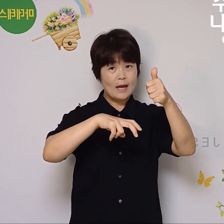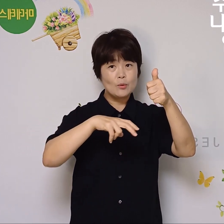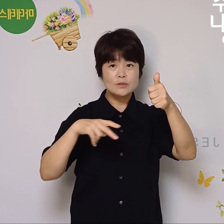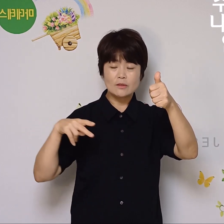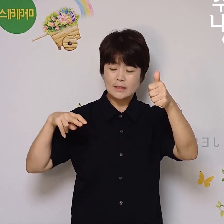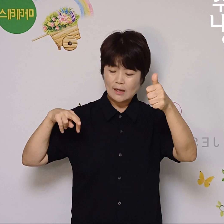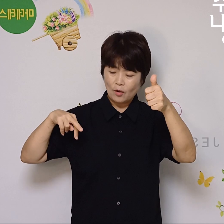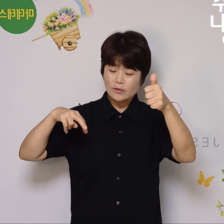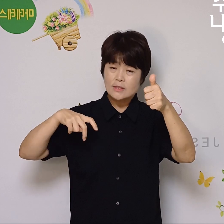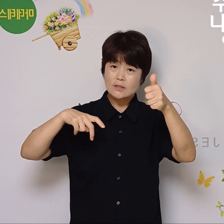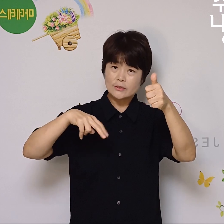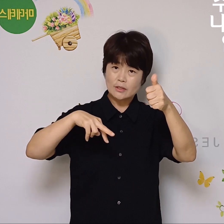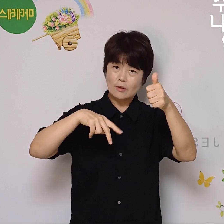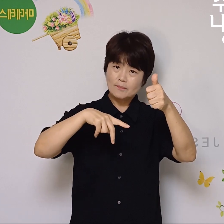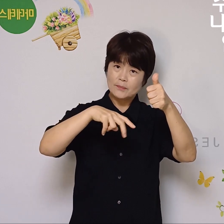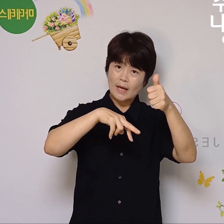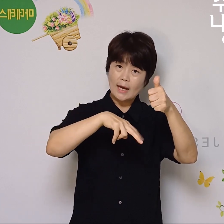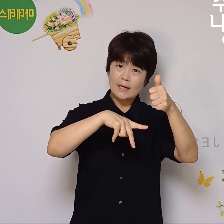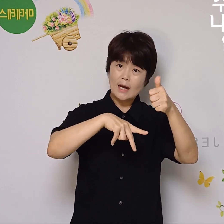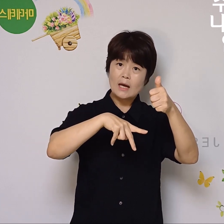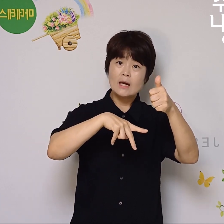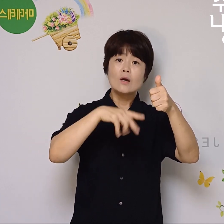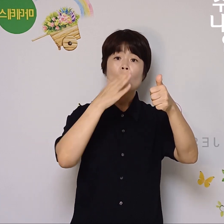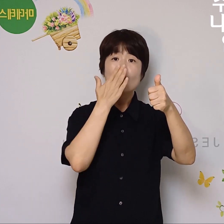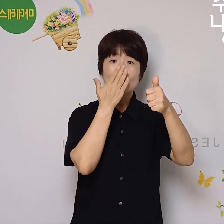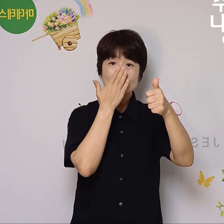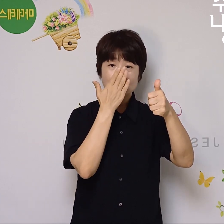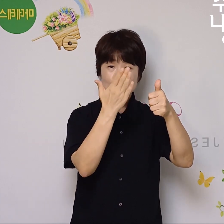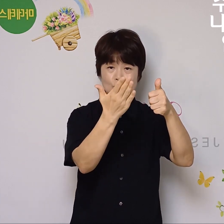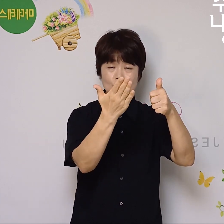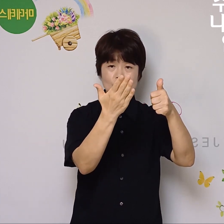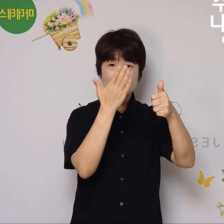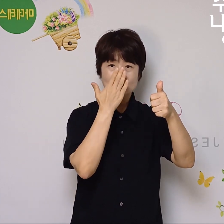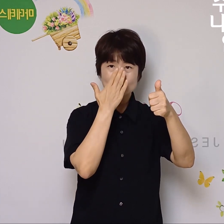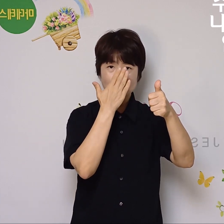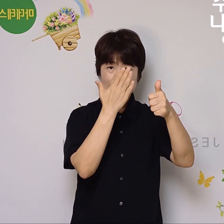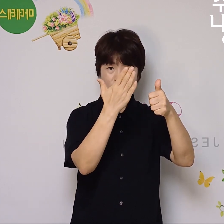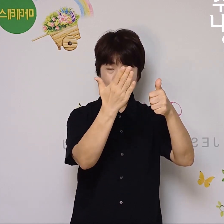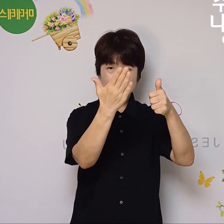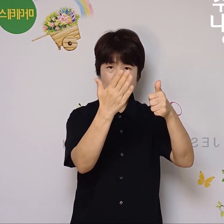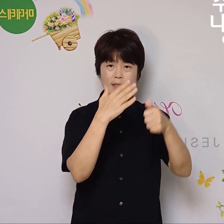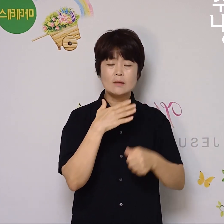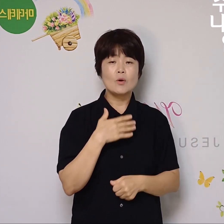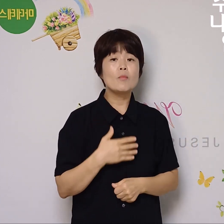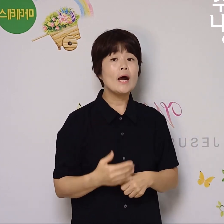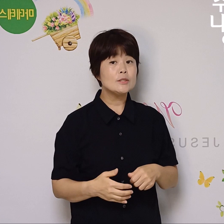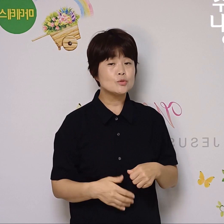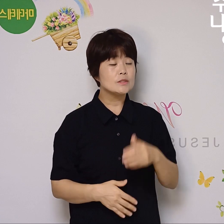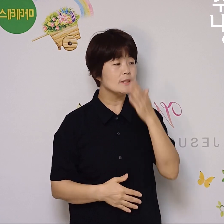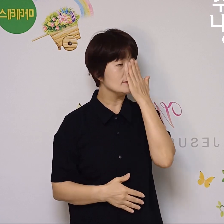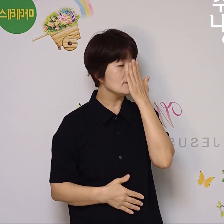나오는 거니까 걷는 것처럼 나올 수 이렇게 숫자를 뭐뭐 할 수는